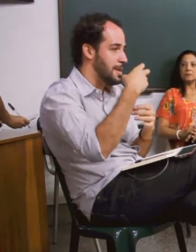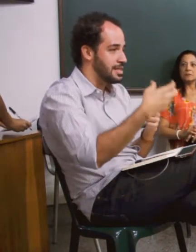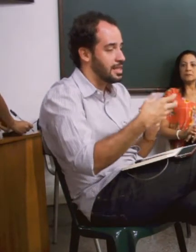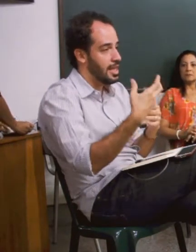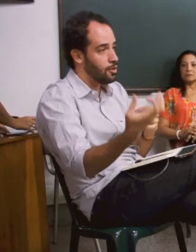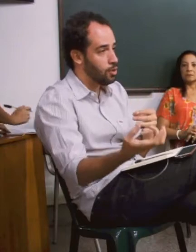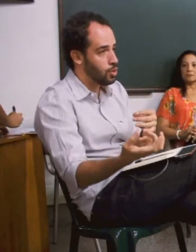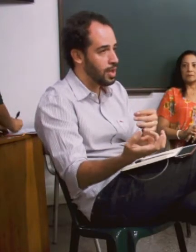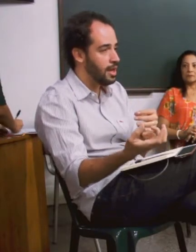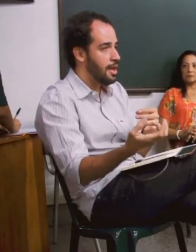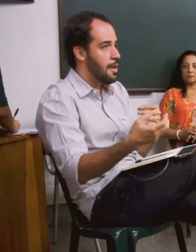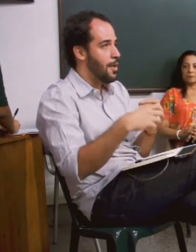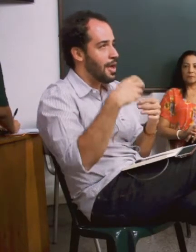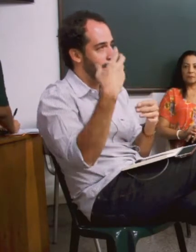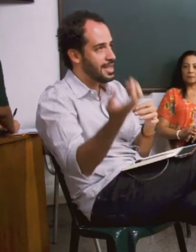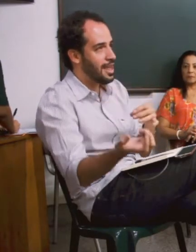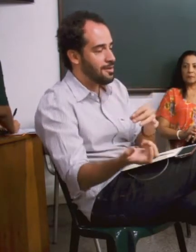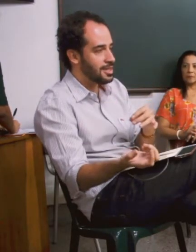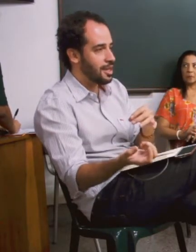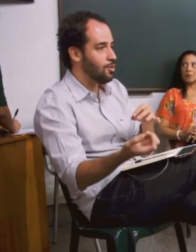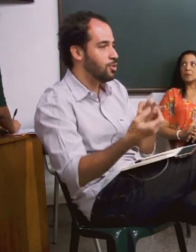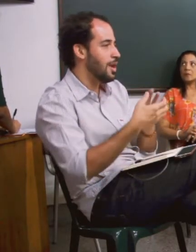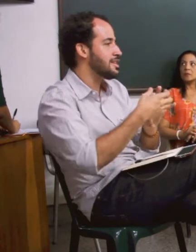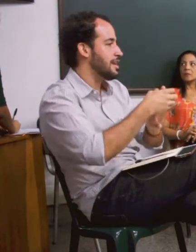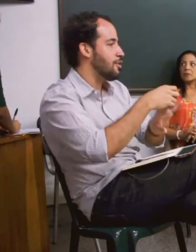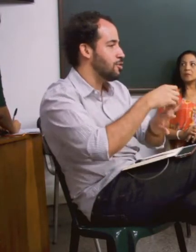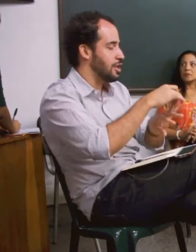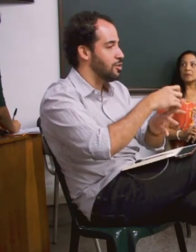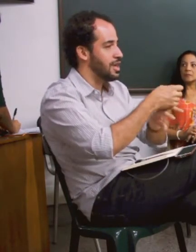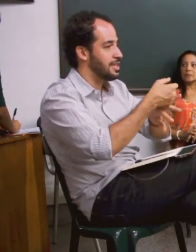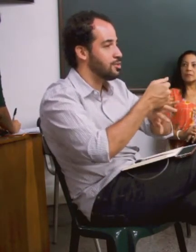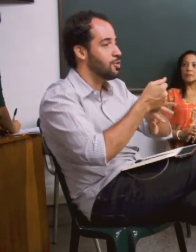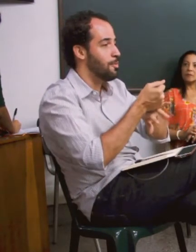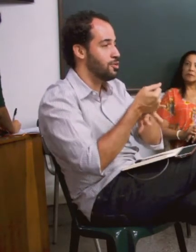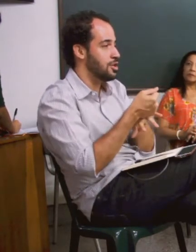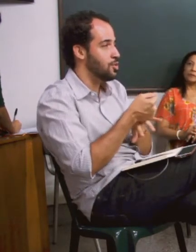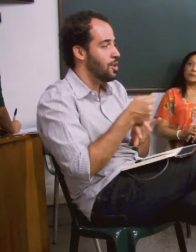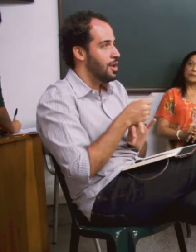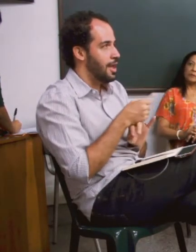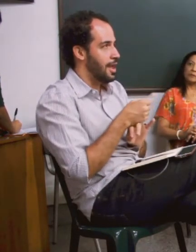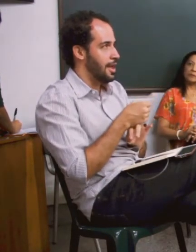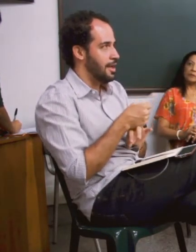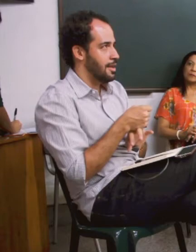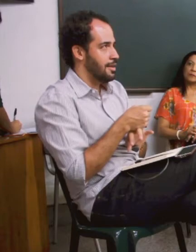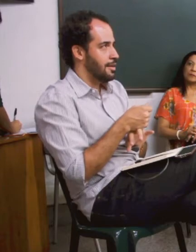la diversidad cultural, pero además de la diversidad cultural está reconociendo que estamos en un proceso